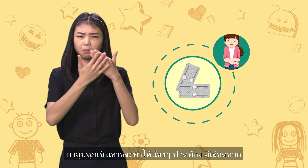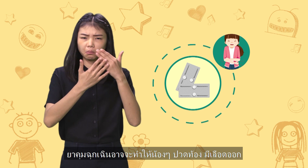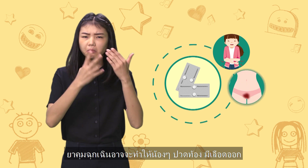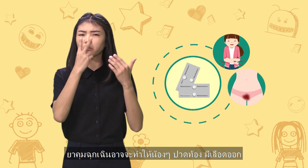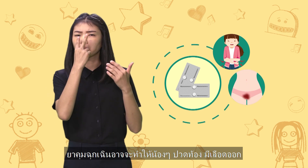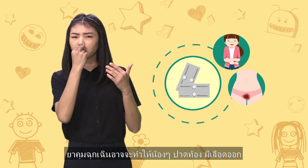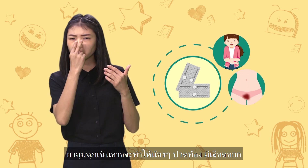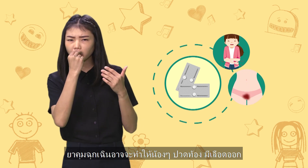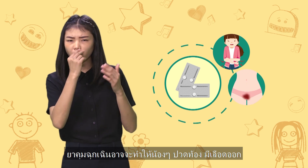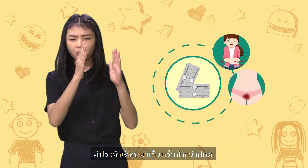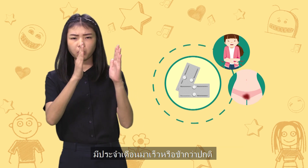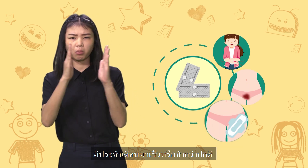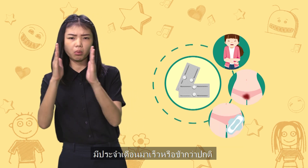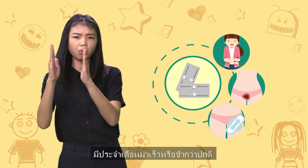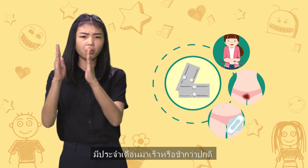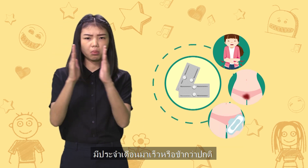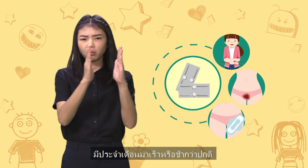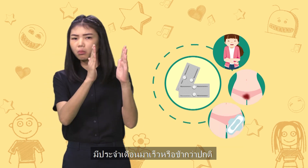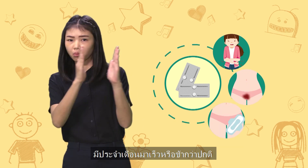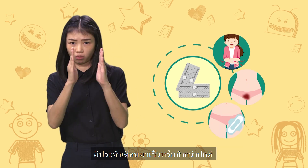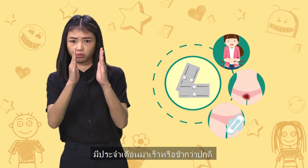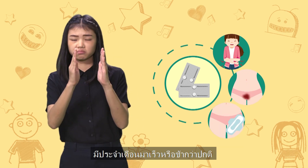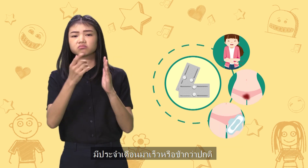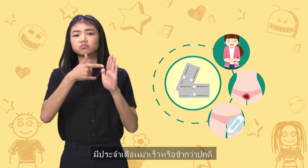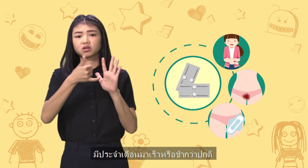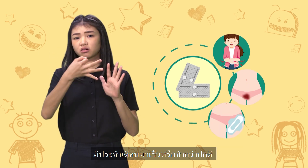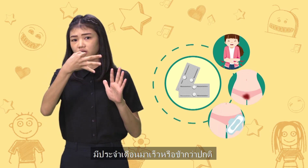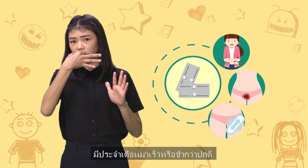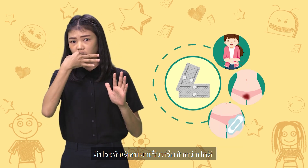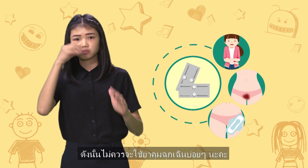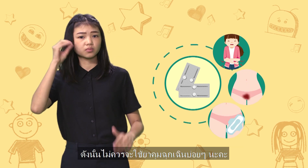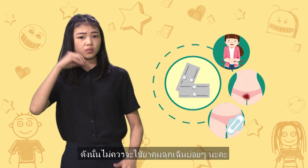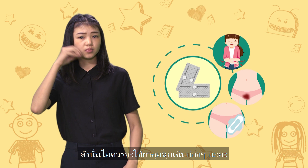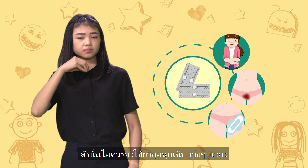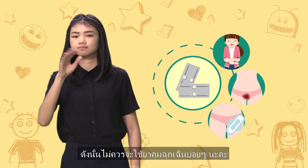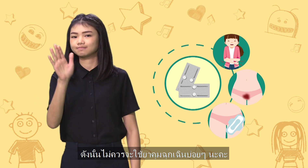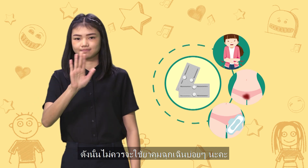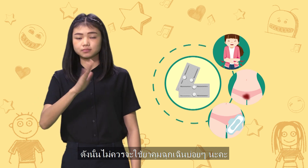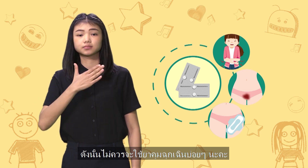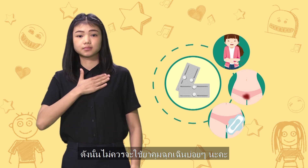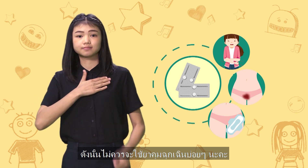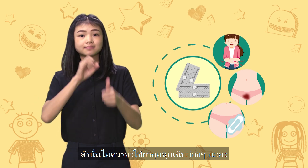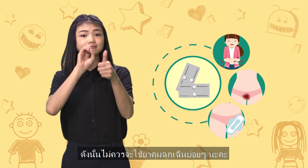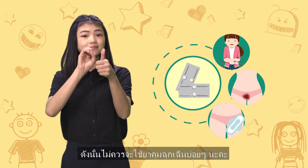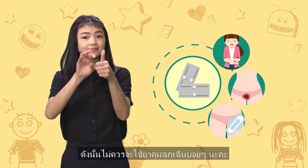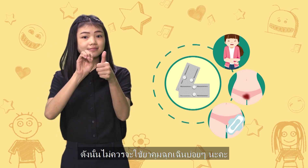มีเลือดออกมีประจำเดือนมาเร็วหรือช้ากว่าปกติดังนั้นไม่ควรจะใช้ยาคุมฉุกเฉินบ่อยๆนะค